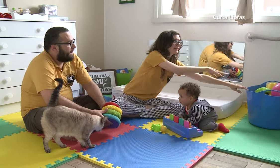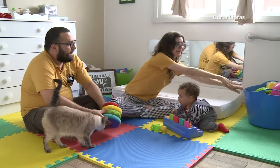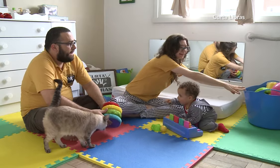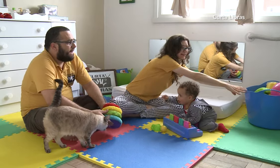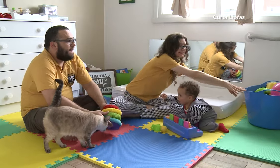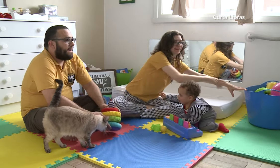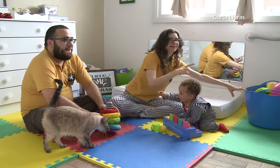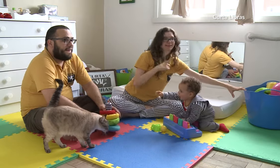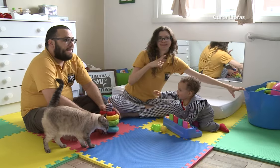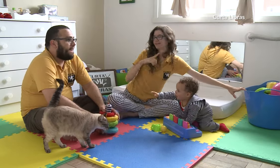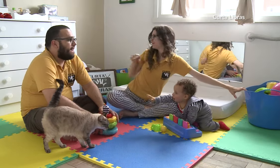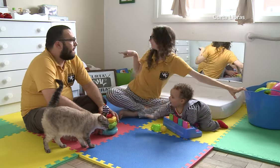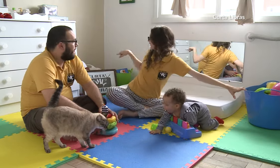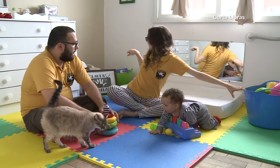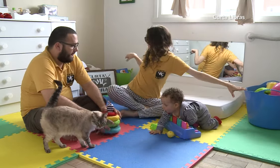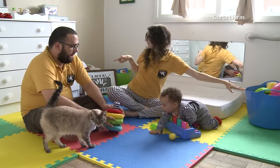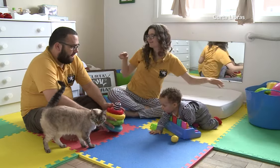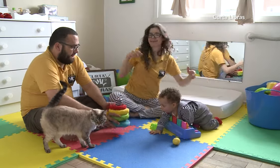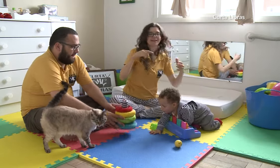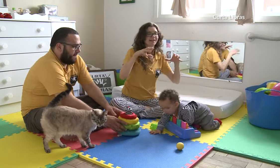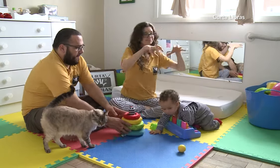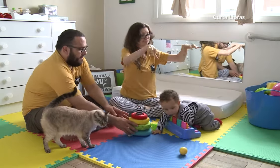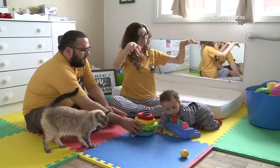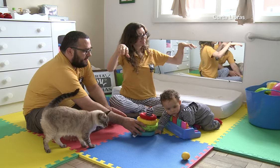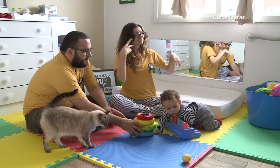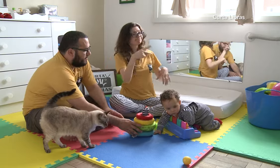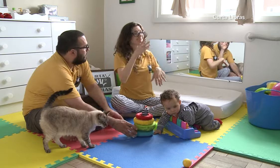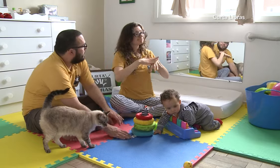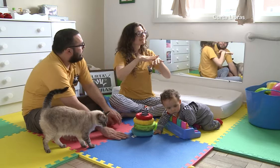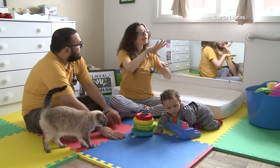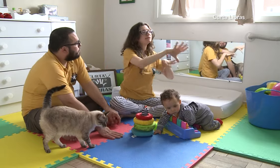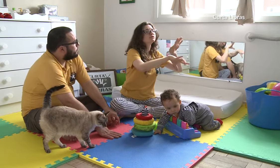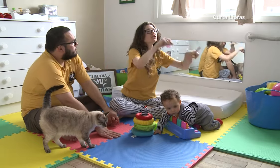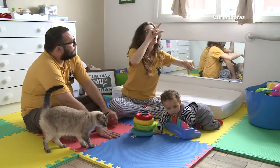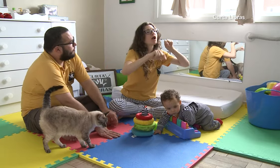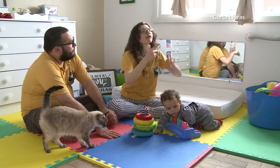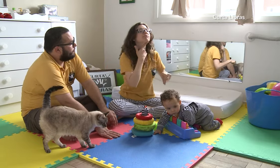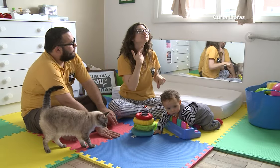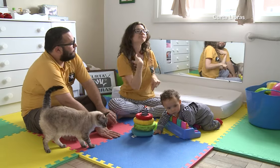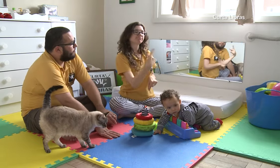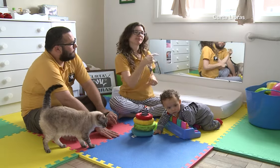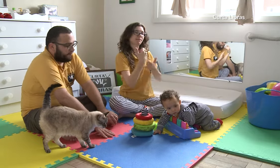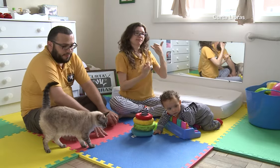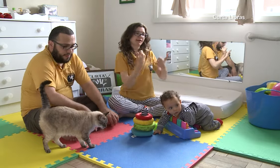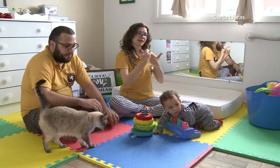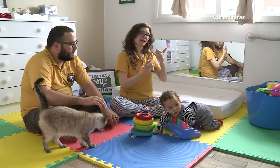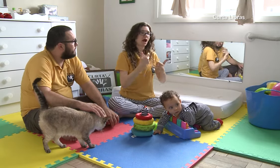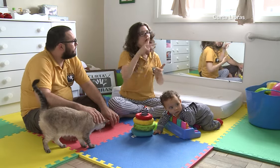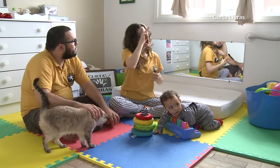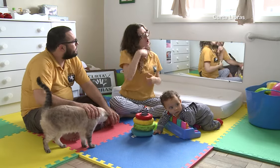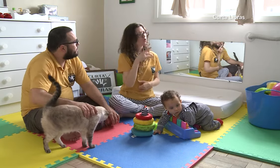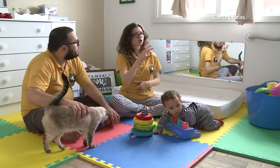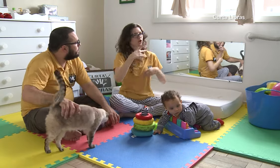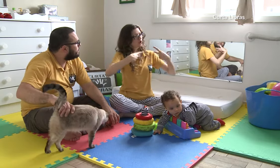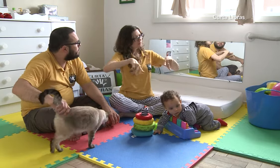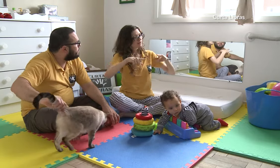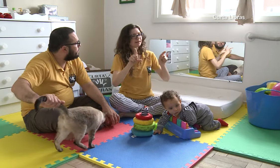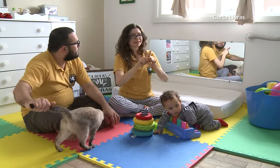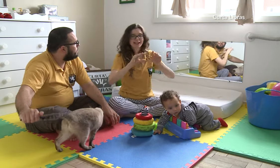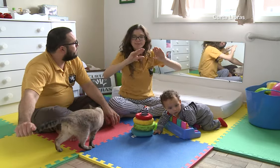temos jogos aqui, tem brinquedos espalhados que são da Fiorella e ela pode escolher com qual quer brincar. Ou seja, ela tem autonomia